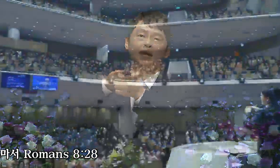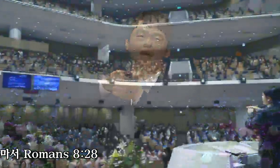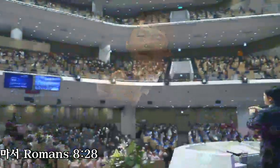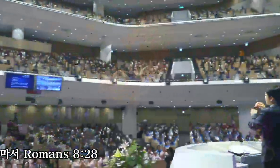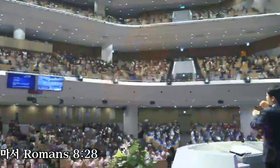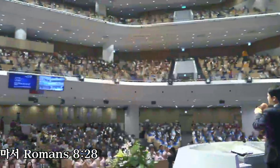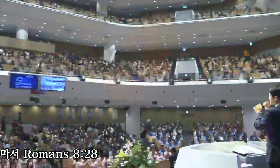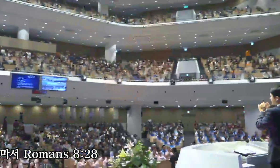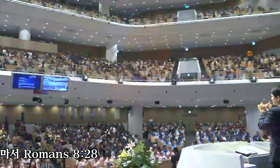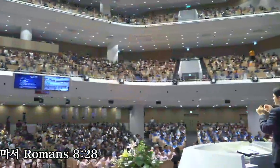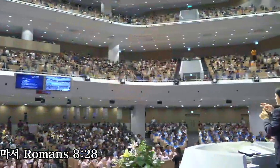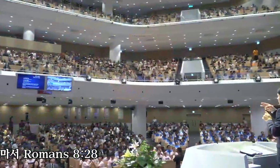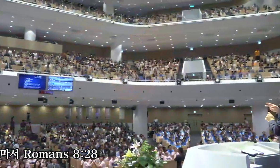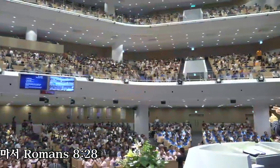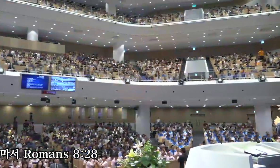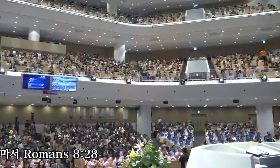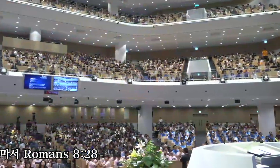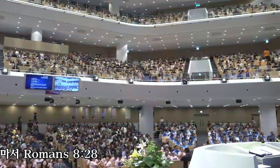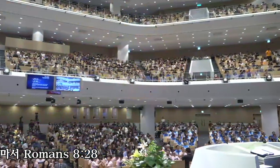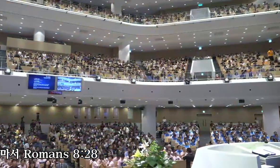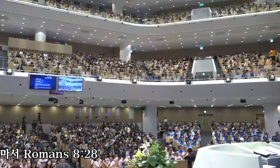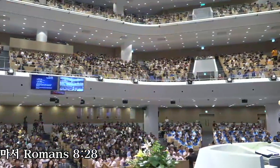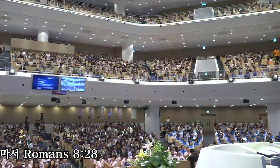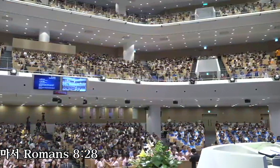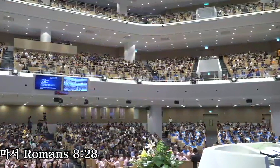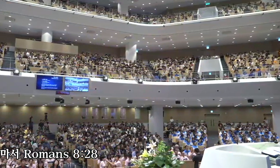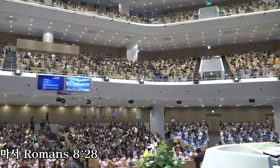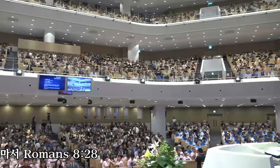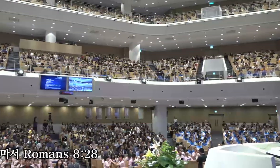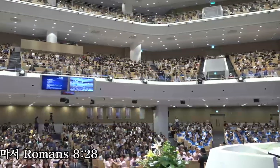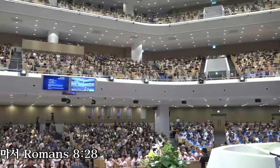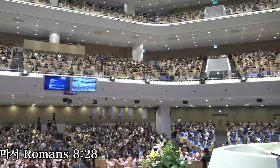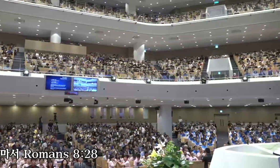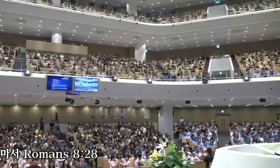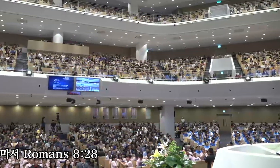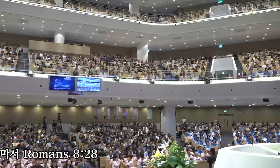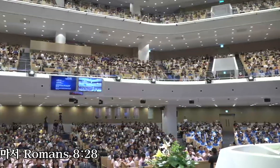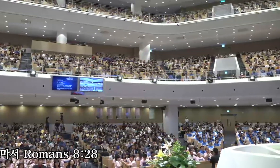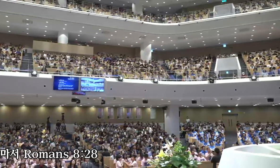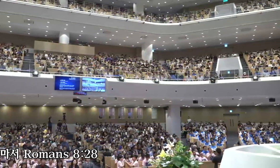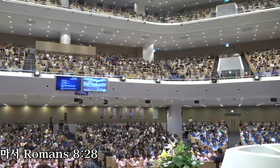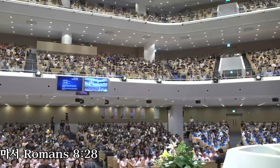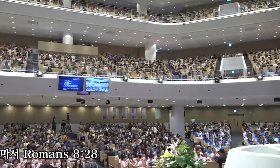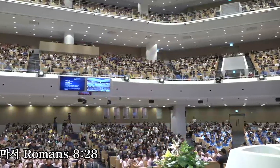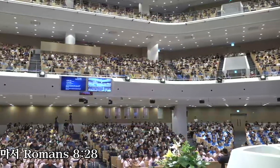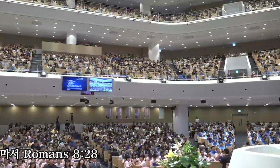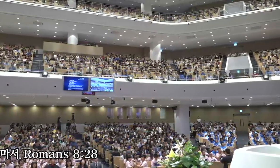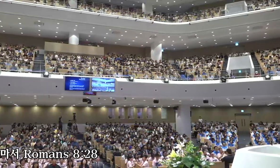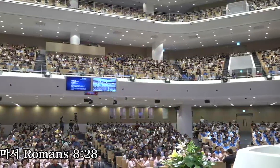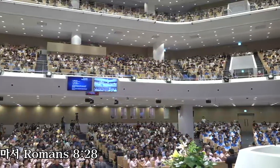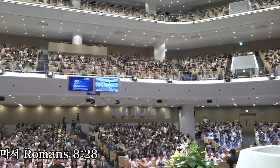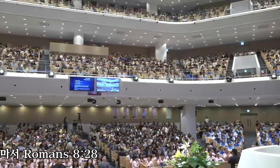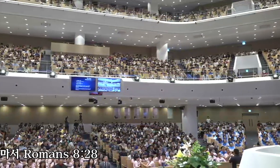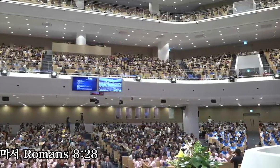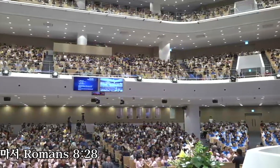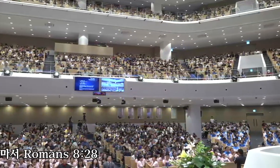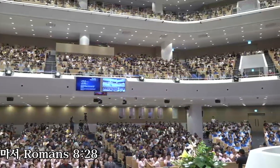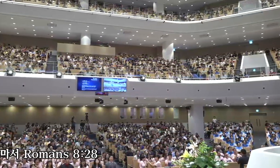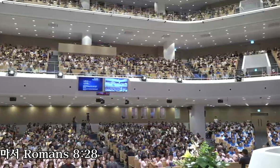하나님을 사랑하는 자, 곧 그의 뜻대로 부르심을 입은 자들에게는 모든 것이 합력하여 선을